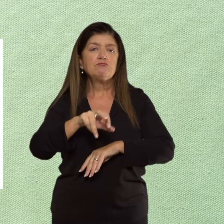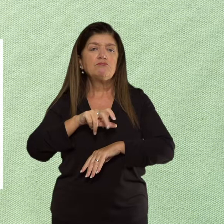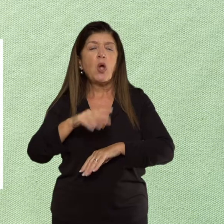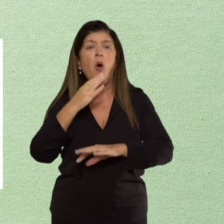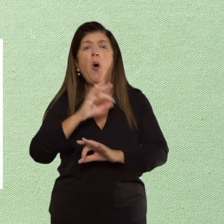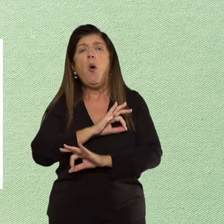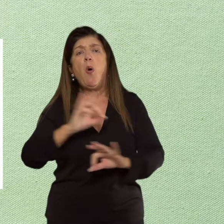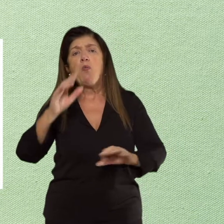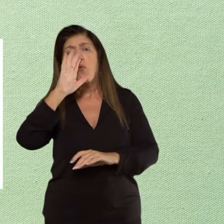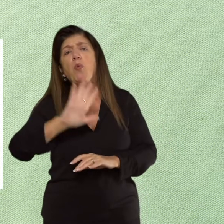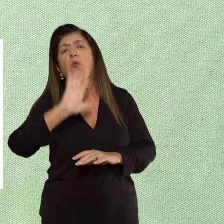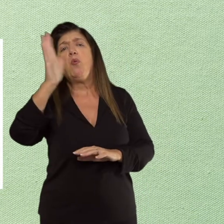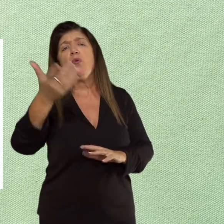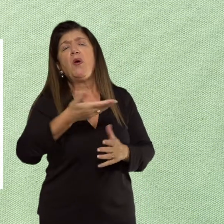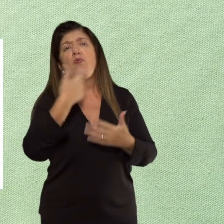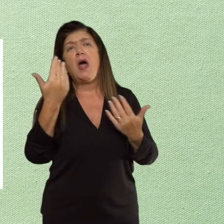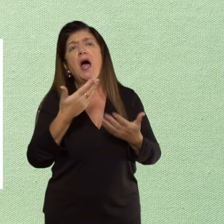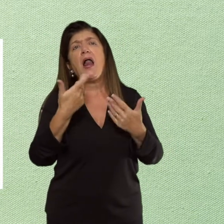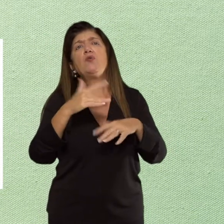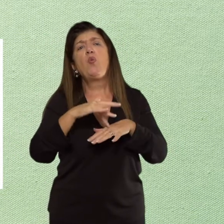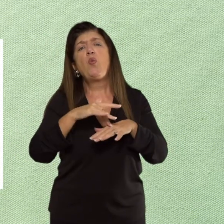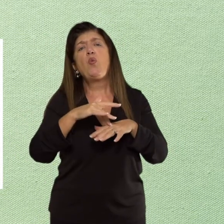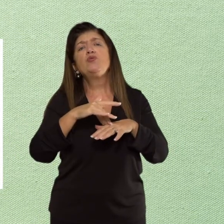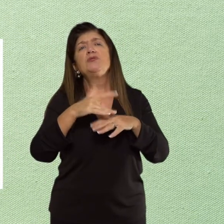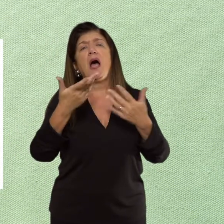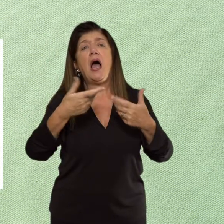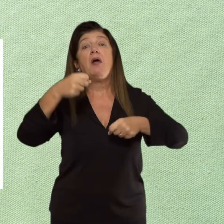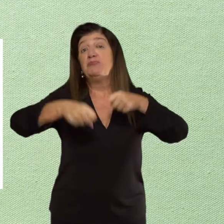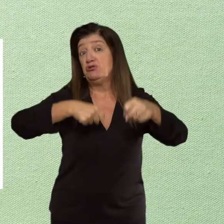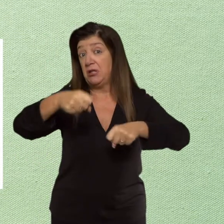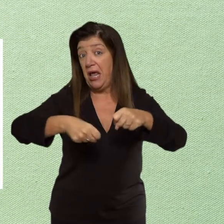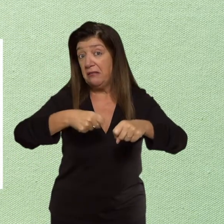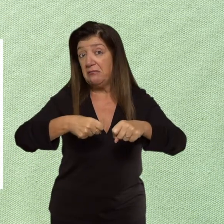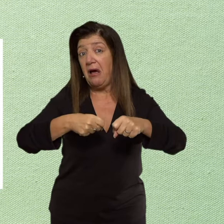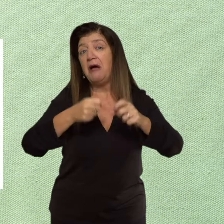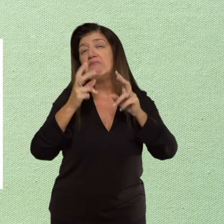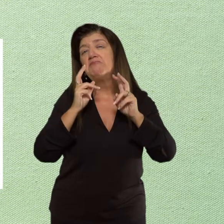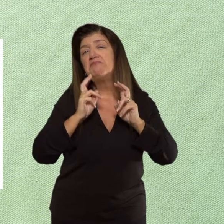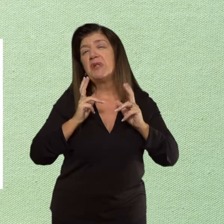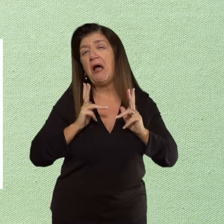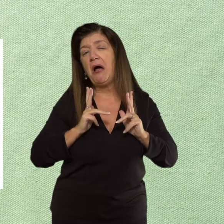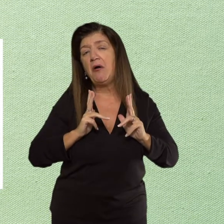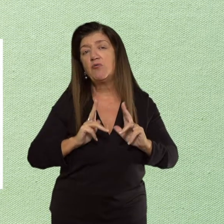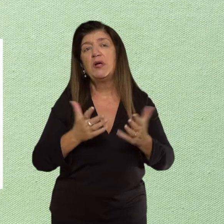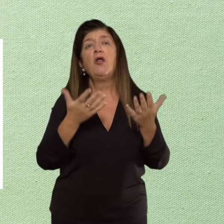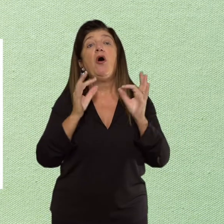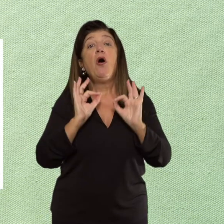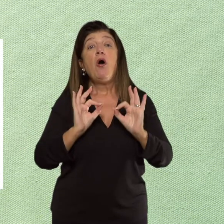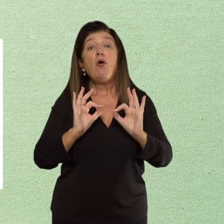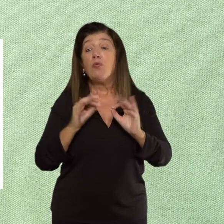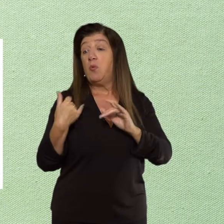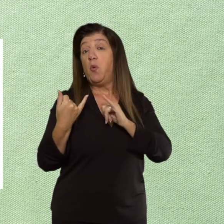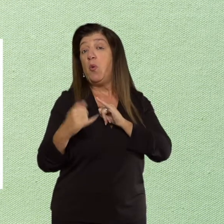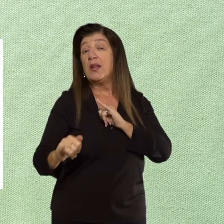mobilità data da un movimento tramite un mezzo come la bicicletta. Poi negli ultimi anni, dal